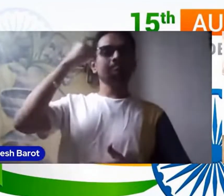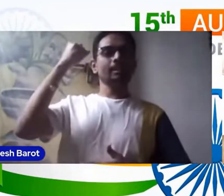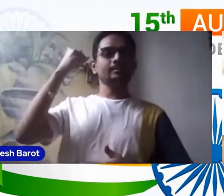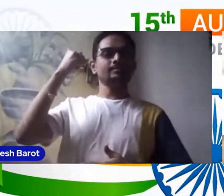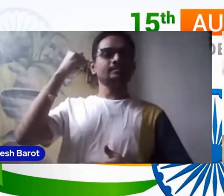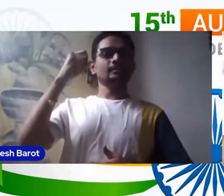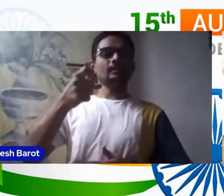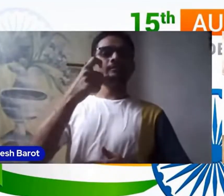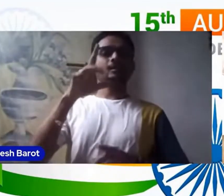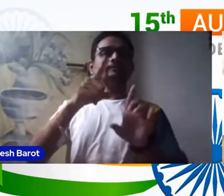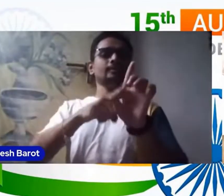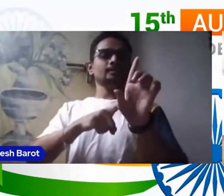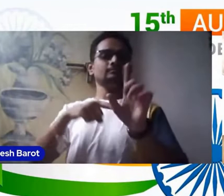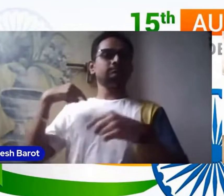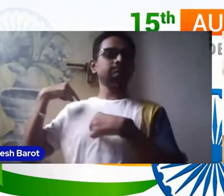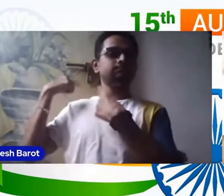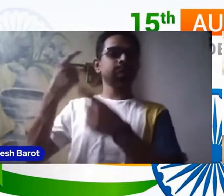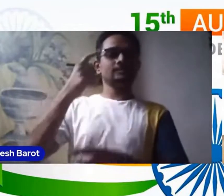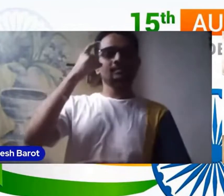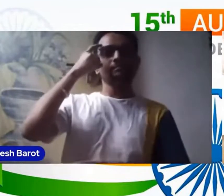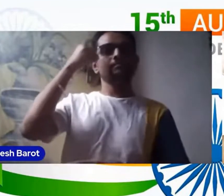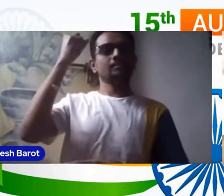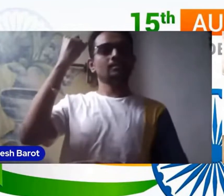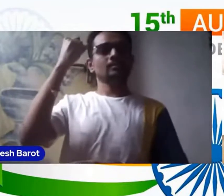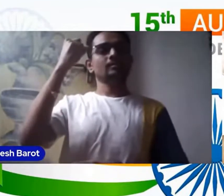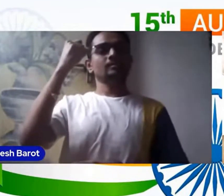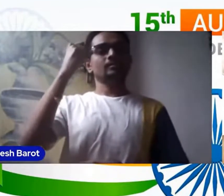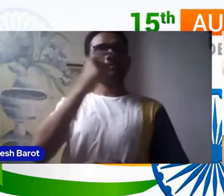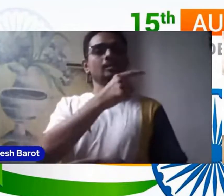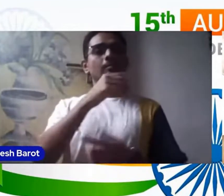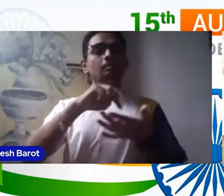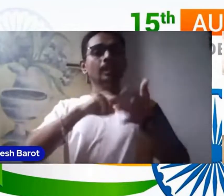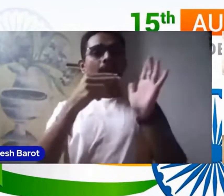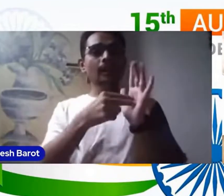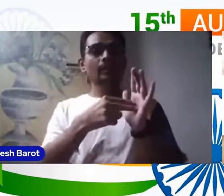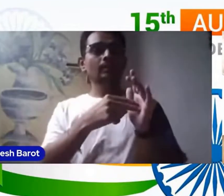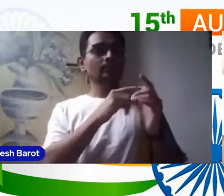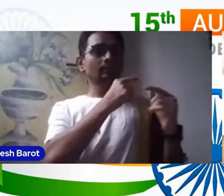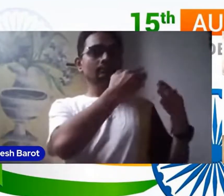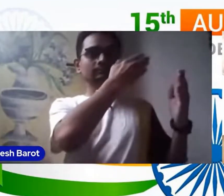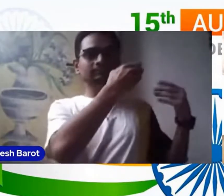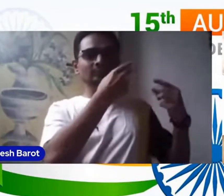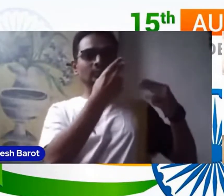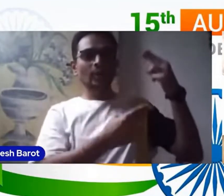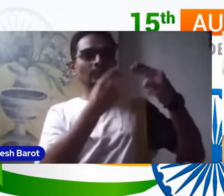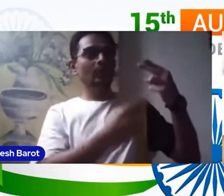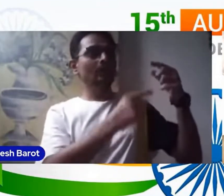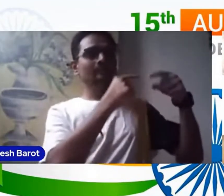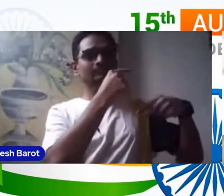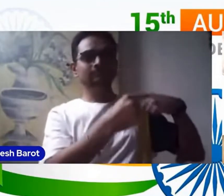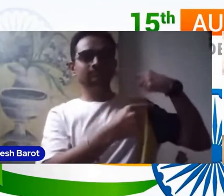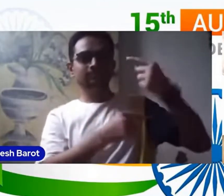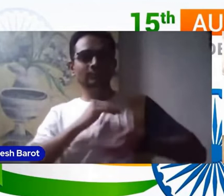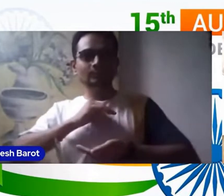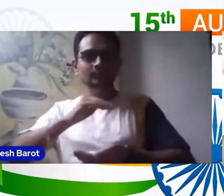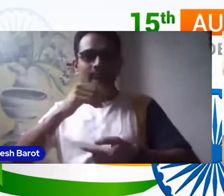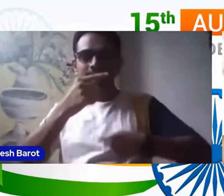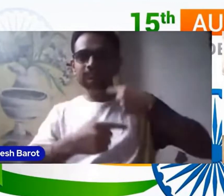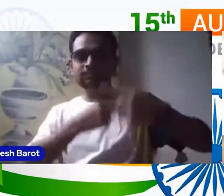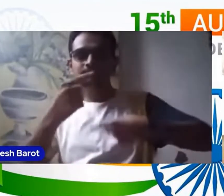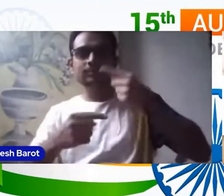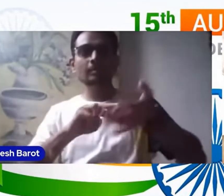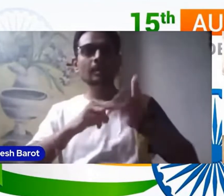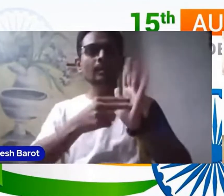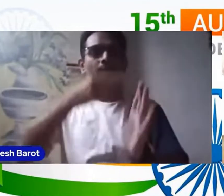हुआ। तो उस चीज़ को हम भूल नहीं सकते। आज हम जो 75वीं वर्षगांठ जो मना रहे हैं भारत की आज़ादी,